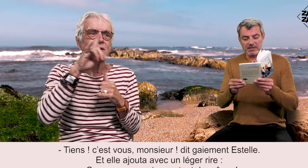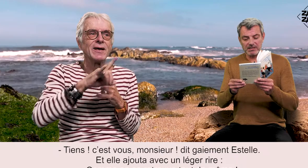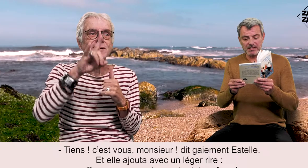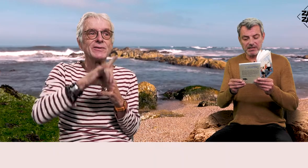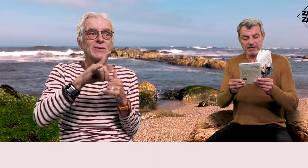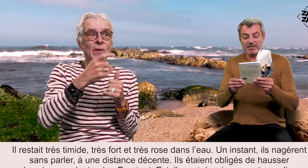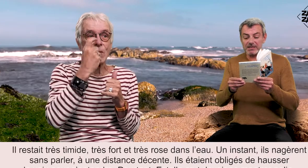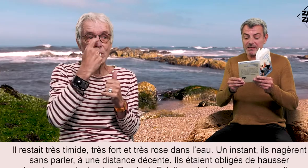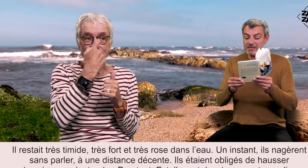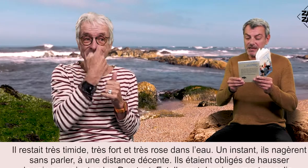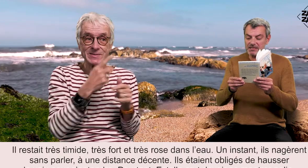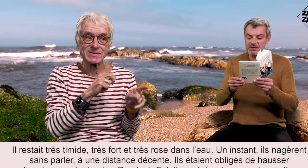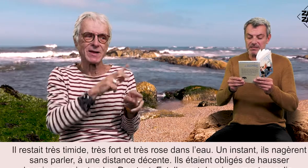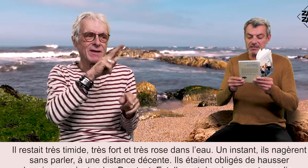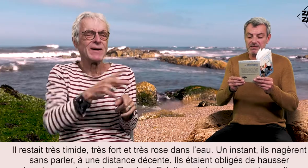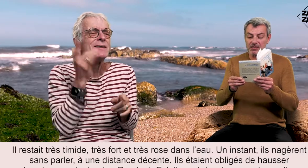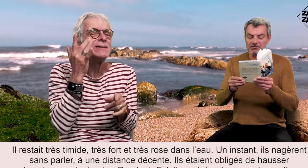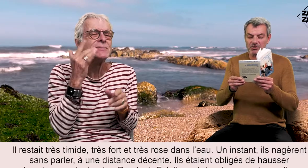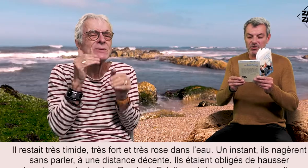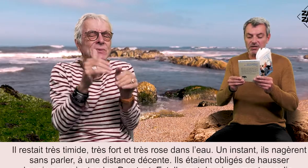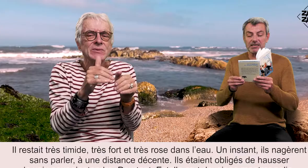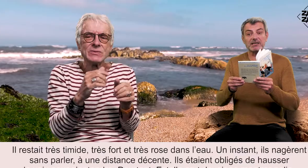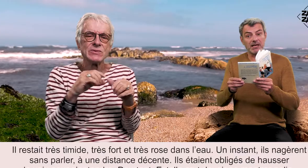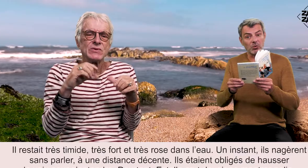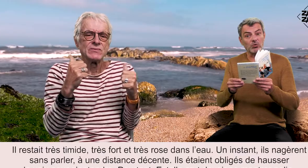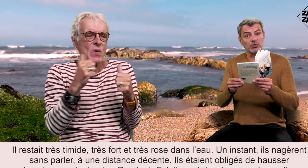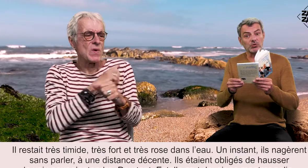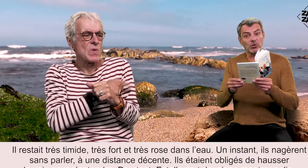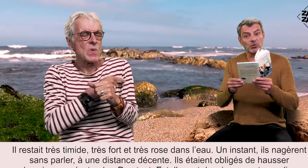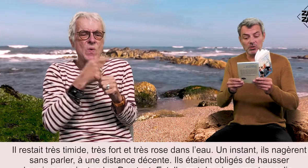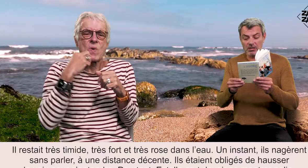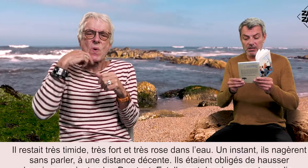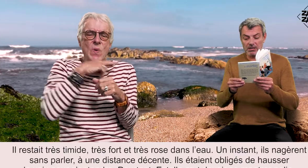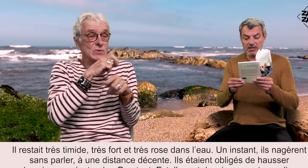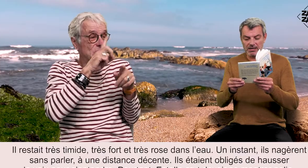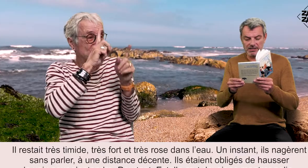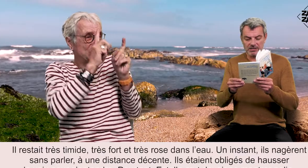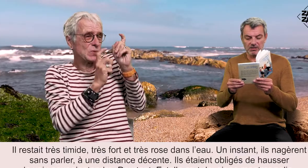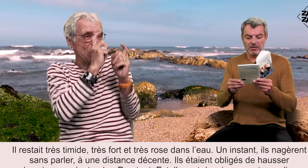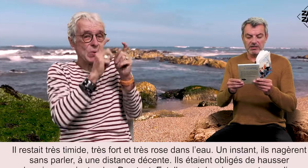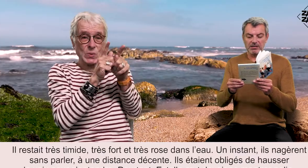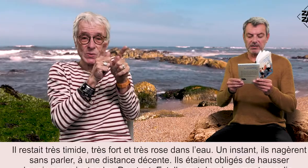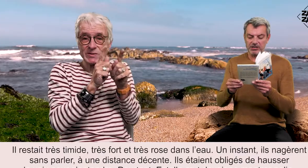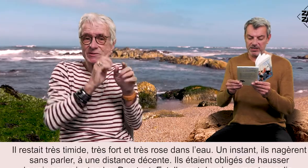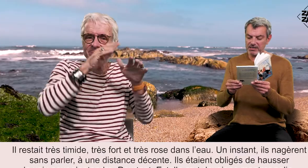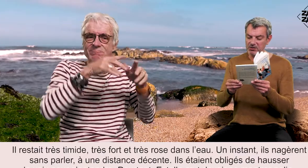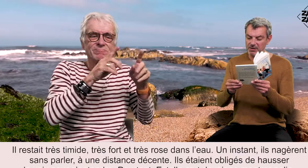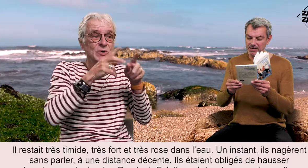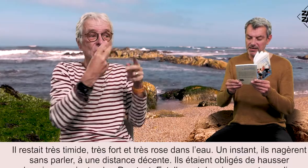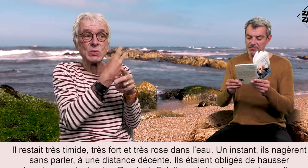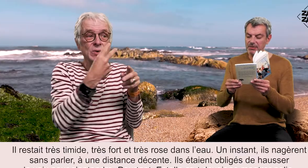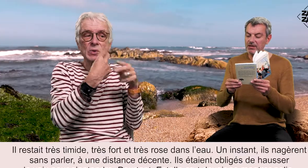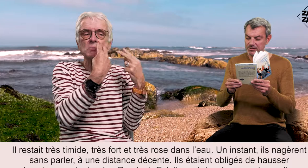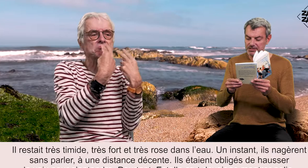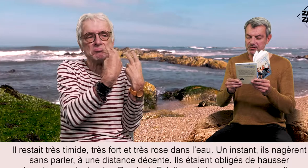Plougastel. Il restait très timide, très fort et très rose dans l'eau. Un instant, ils nagèrent sans